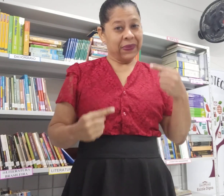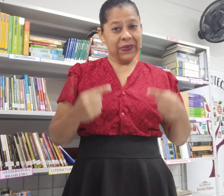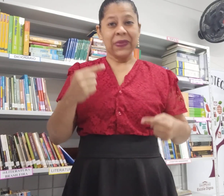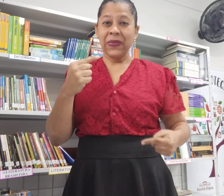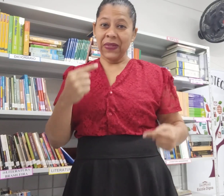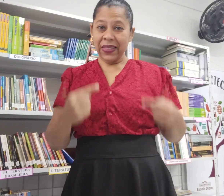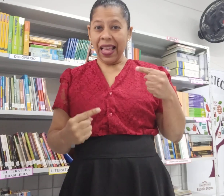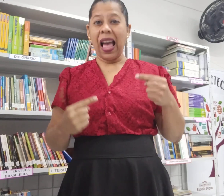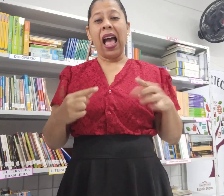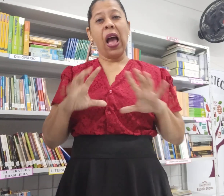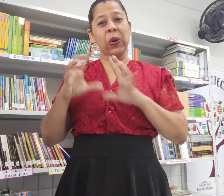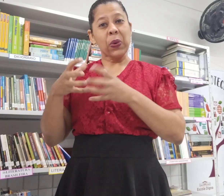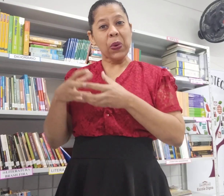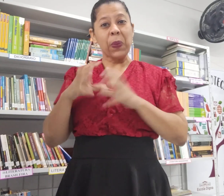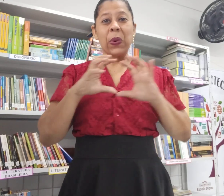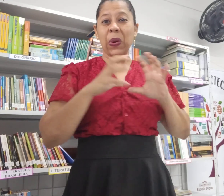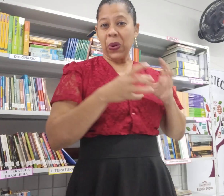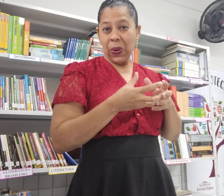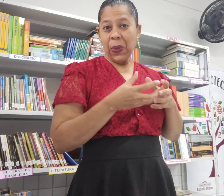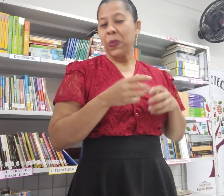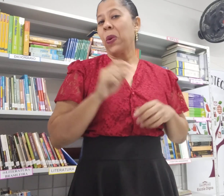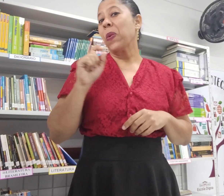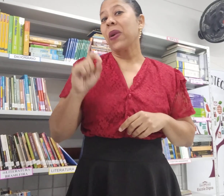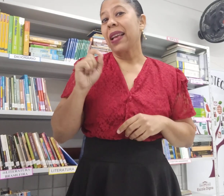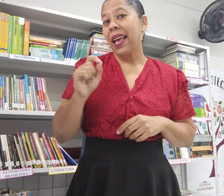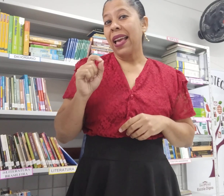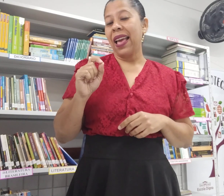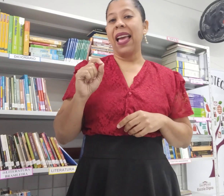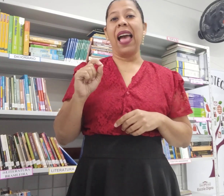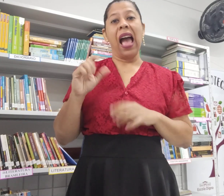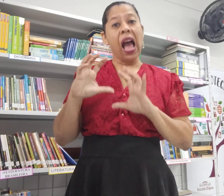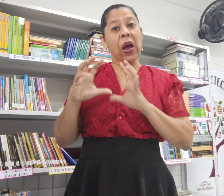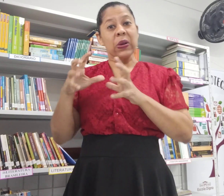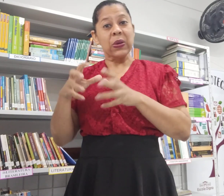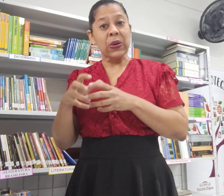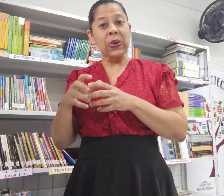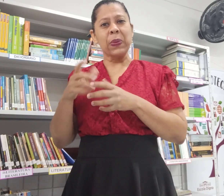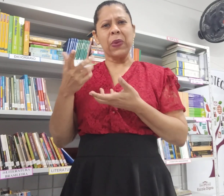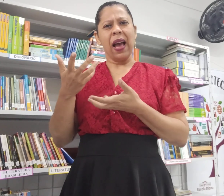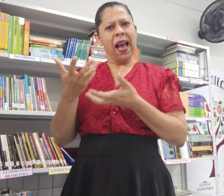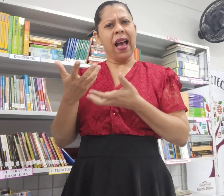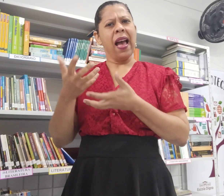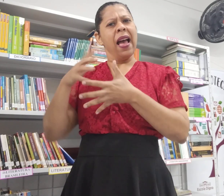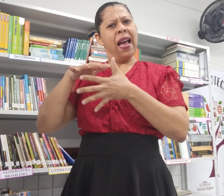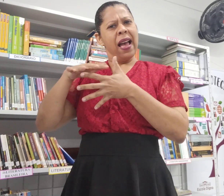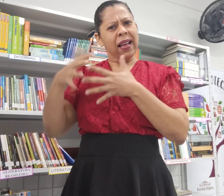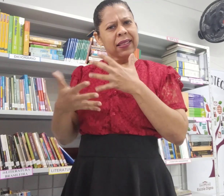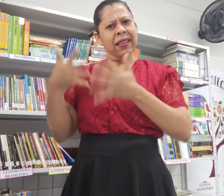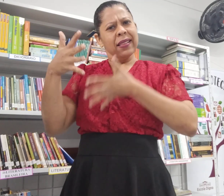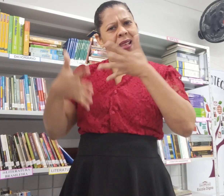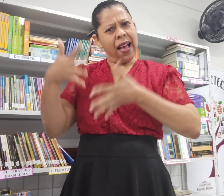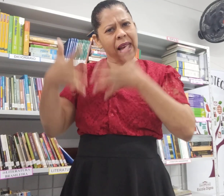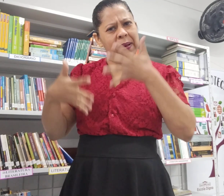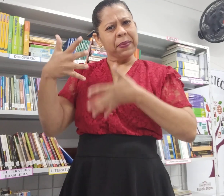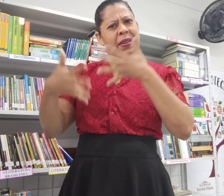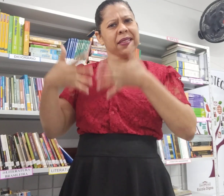educacionais. Estamos falando sobre aqueles que defendiam a língua de sinais com a língua de instrução e aquele